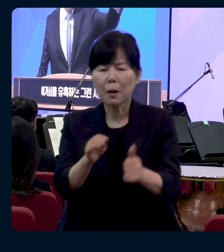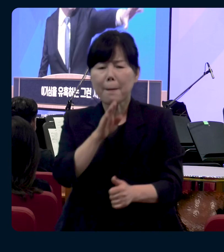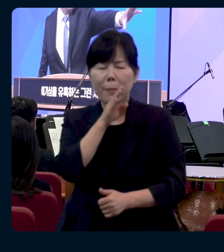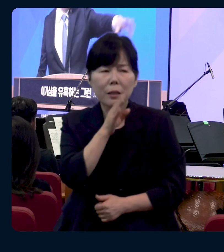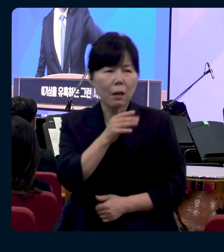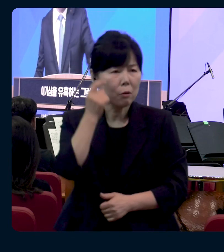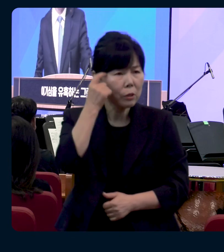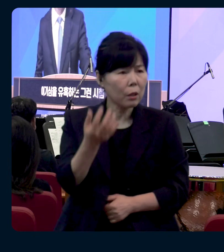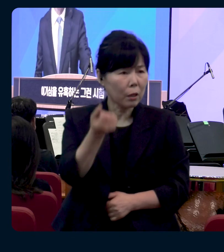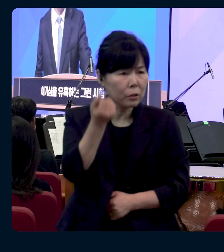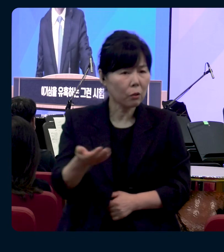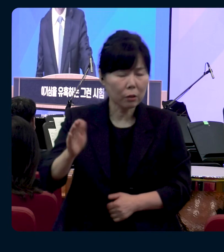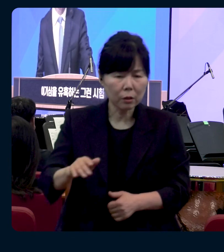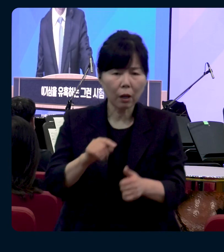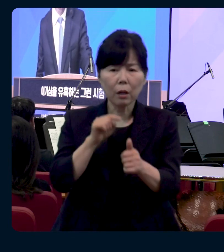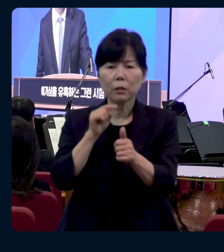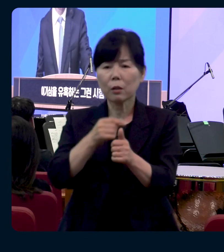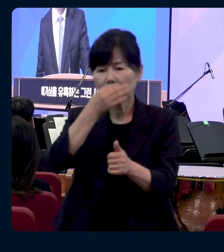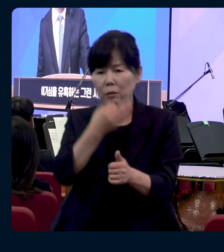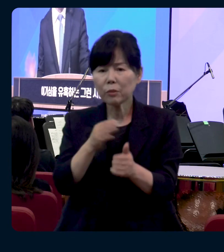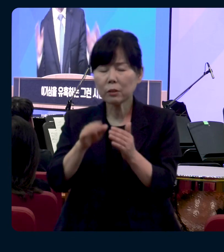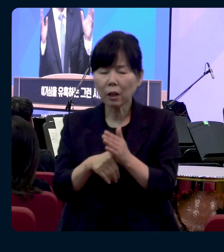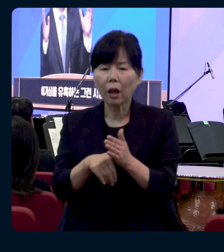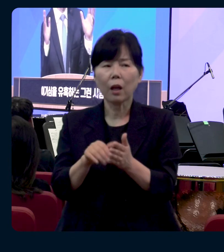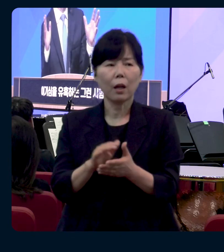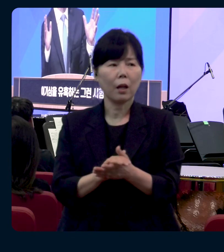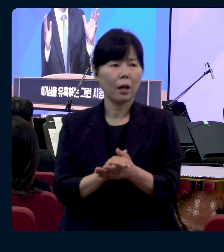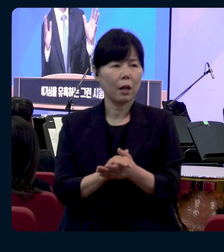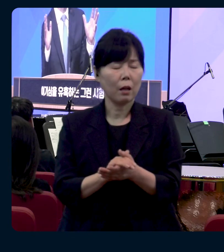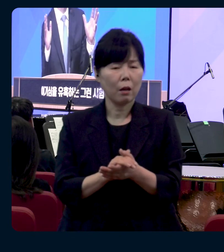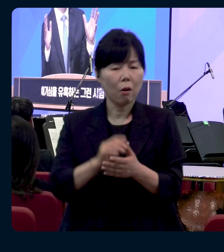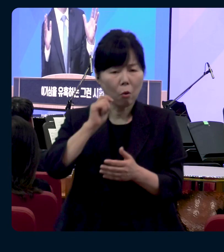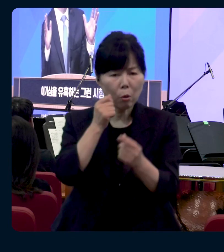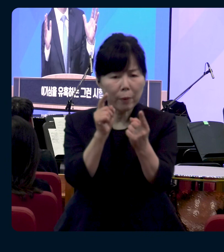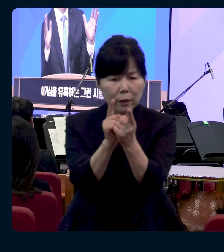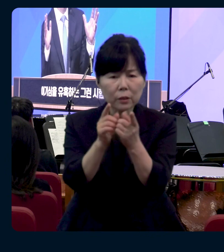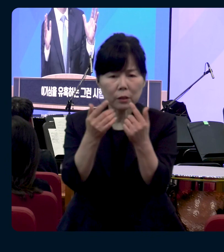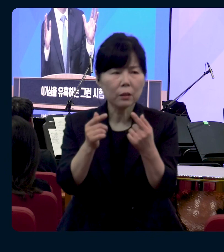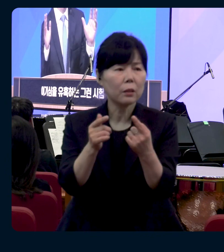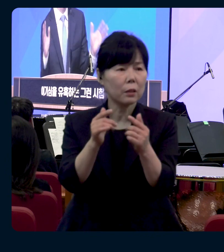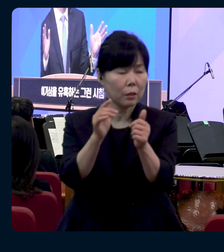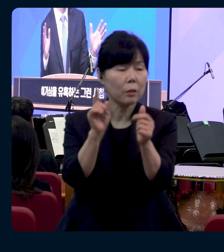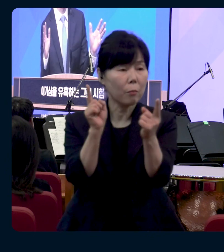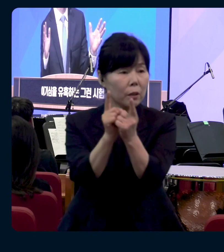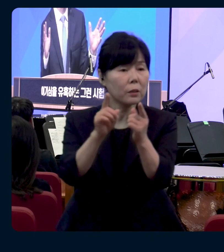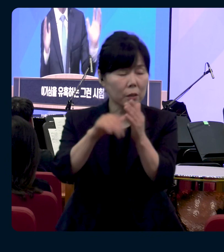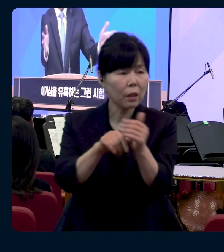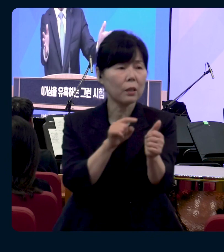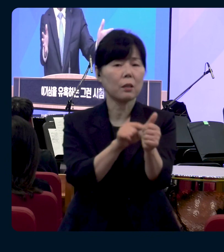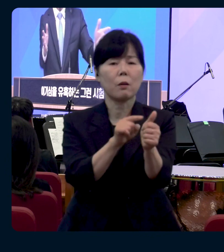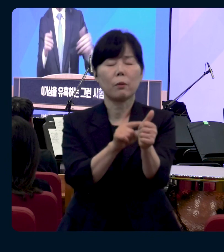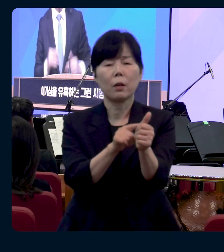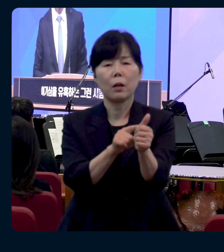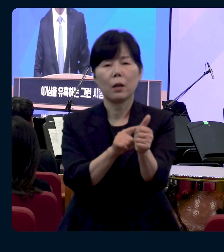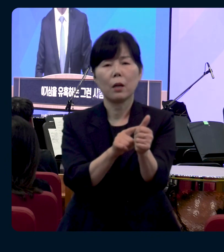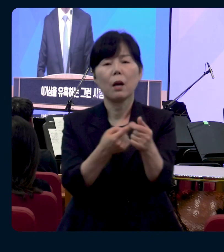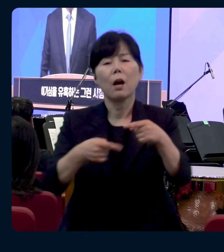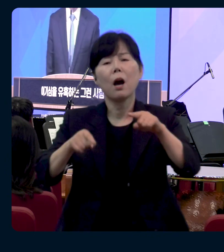그가 정말 힘들고 아플 때 그 옆에 함께 있는 것만으로도 지쳐가는 사람이, 그게